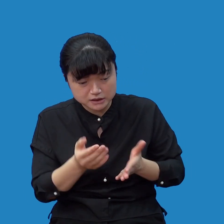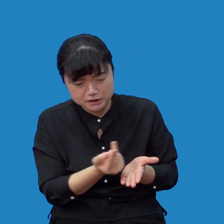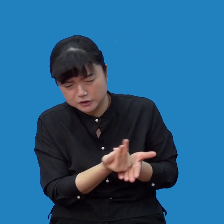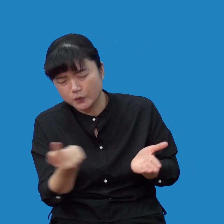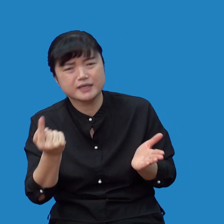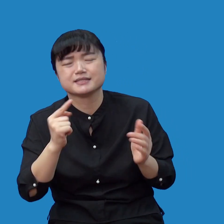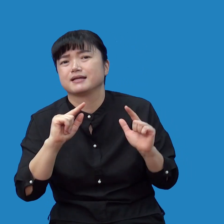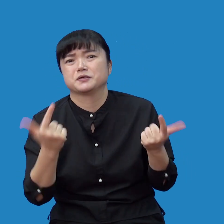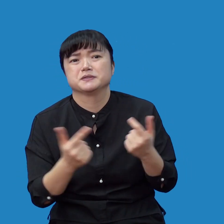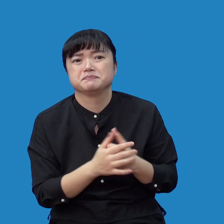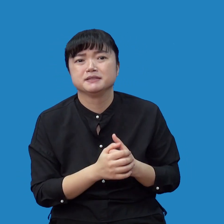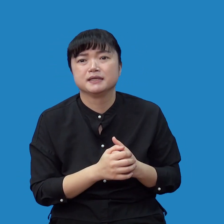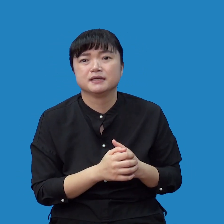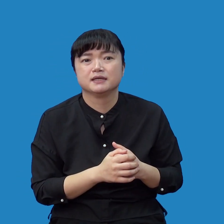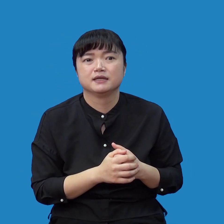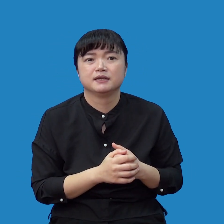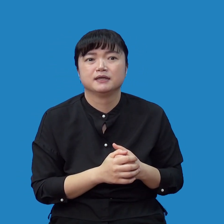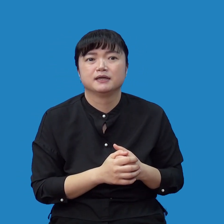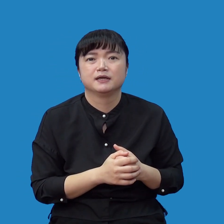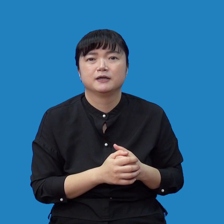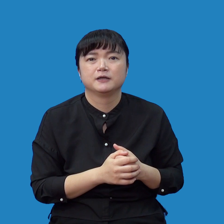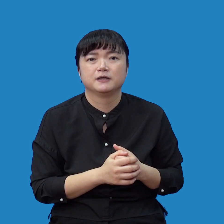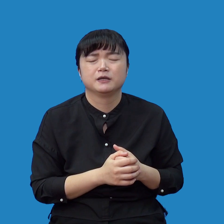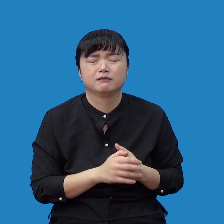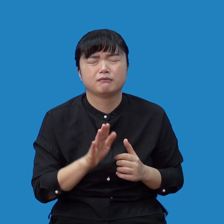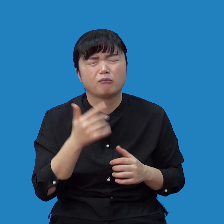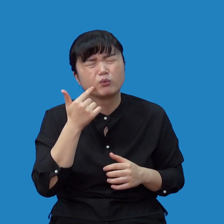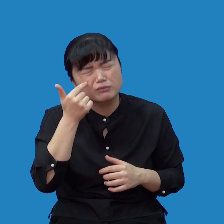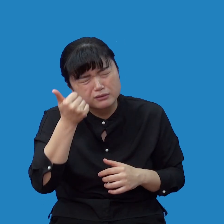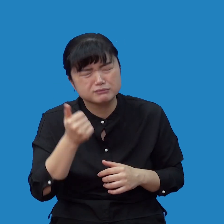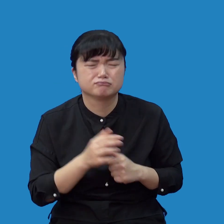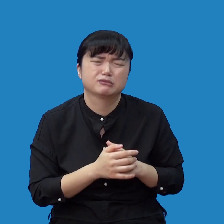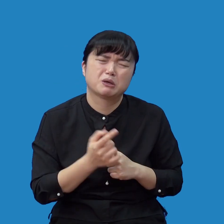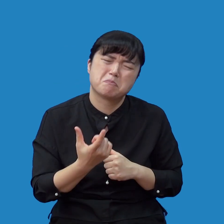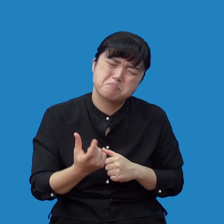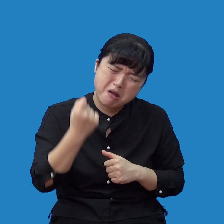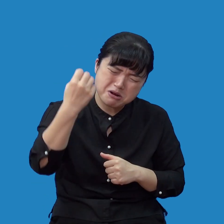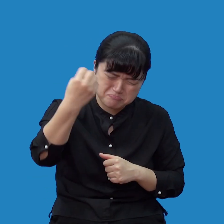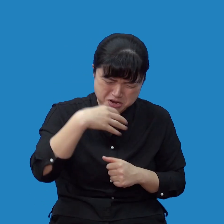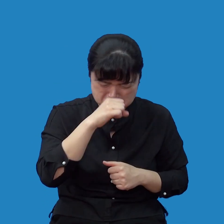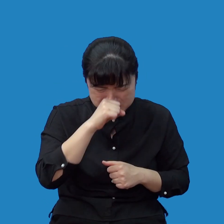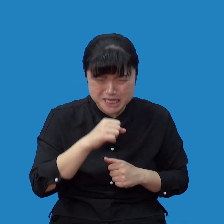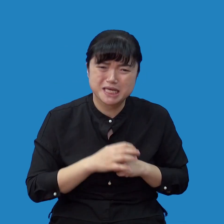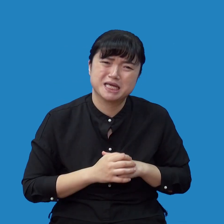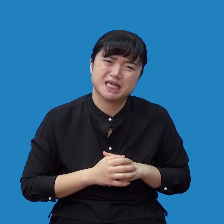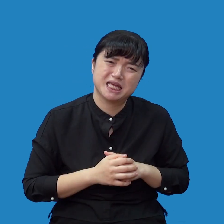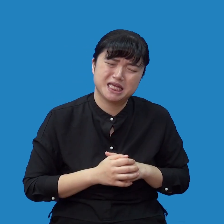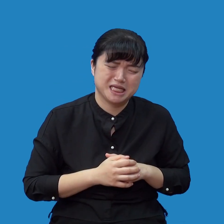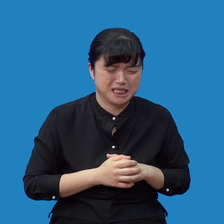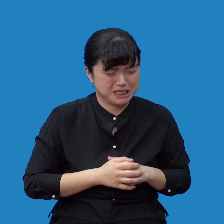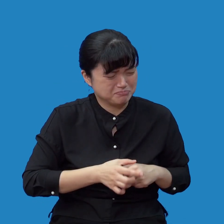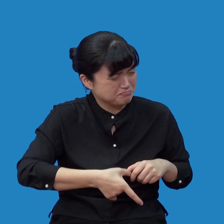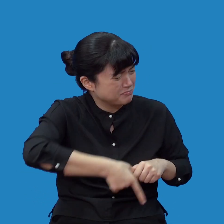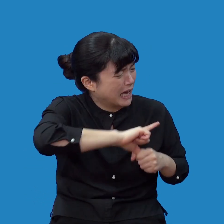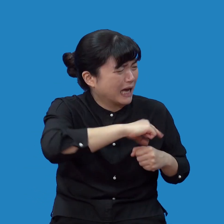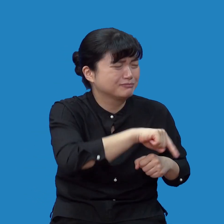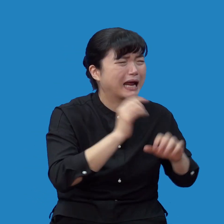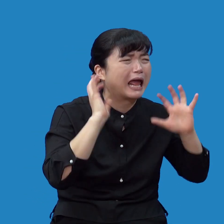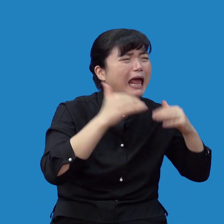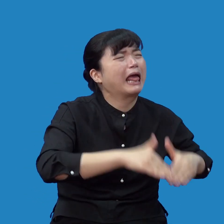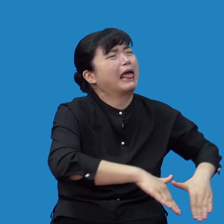것입니다. 목사님, 조금만 더 일찍 이런 설교 해주시지, 우리는 벌써 자녀 다